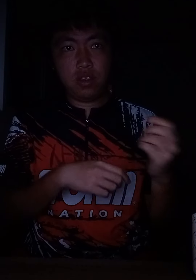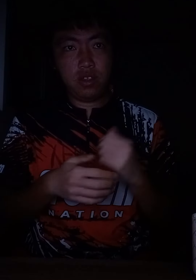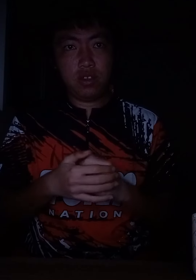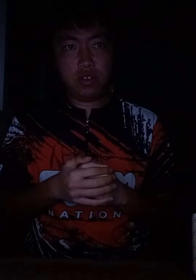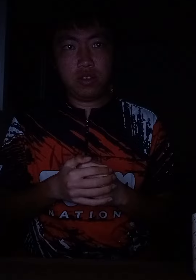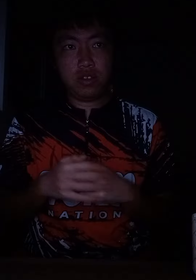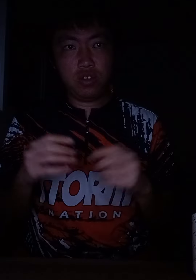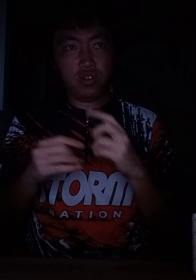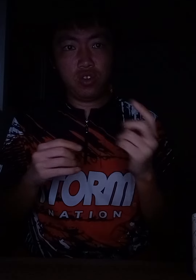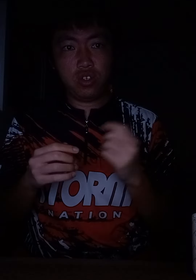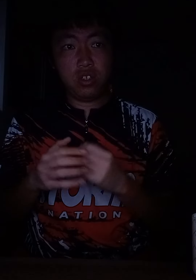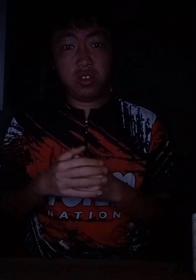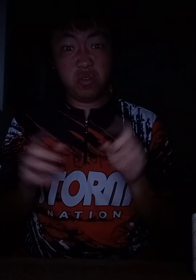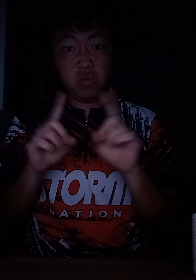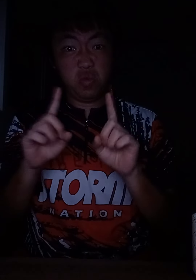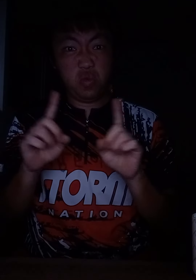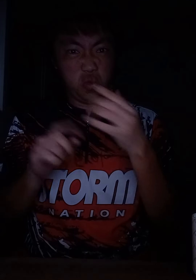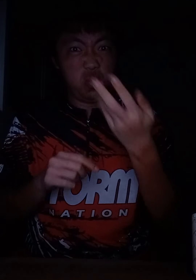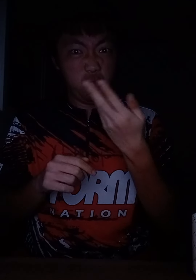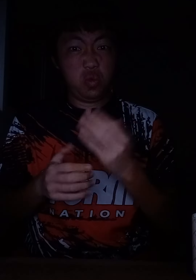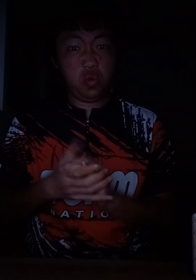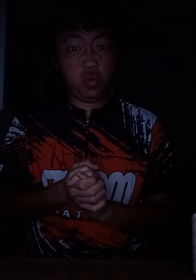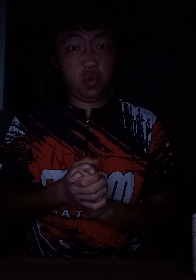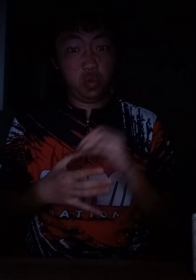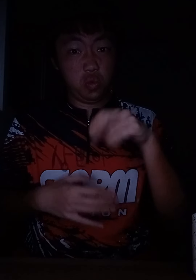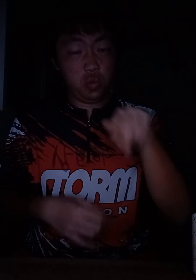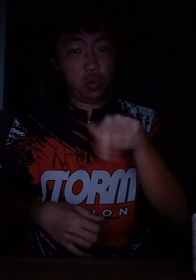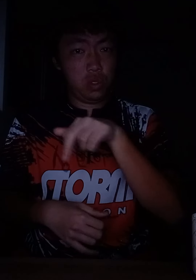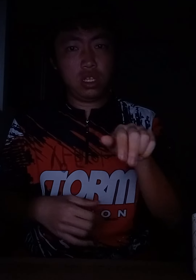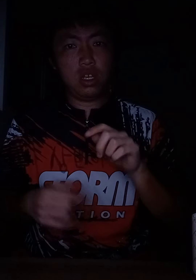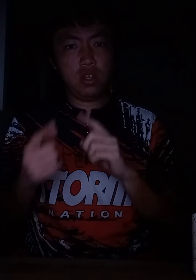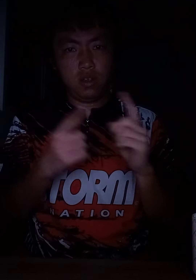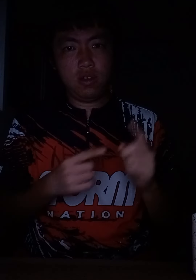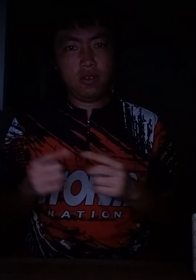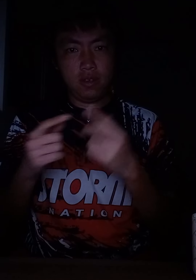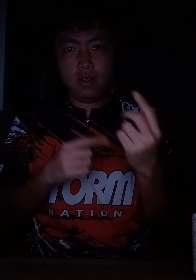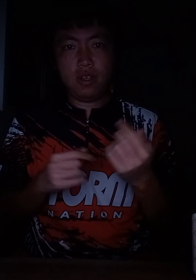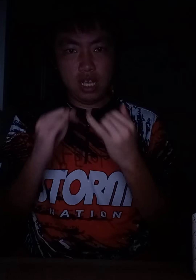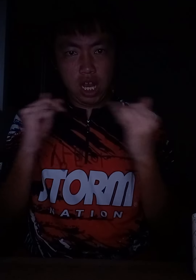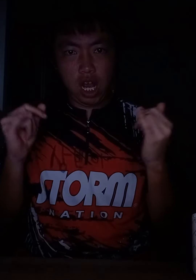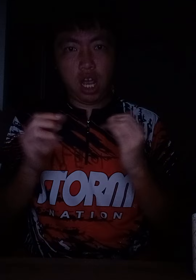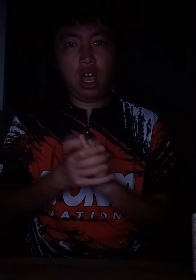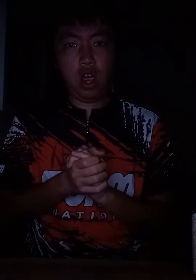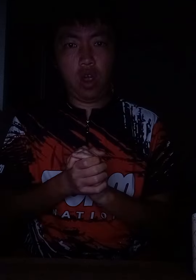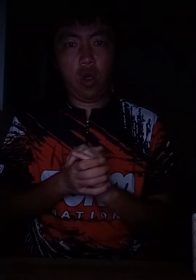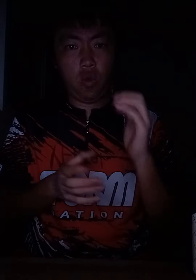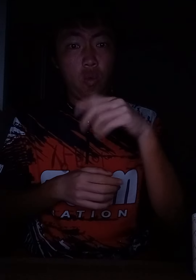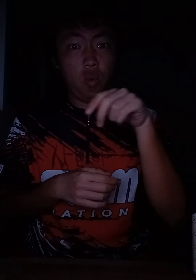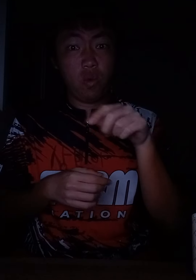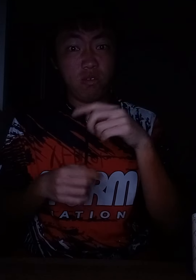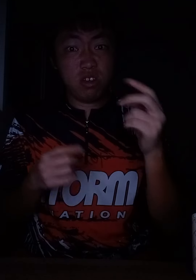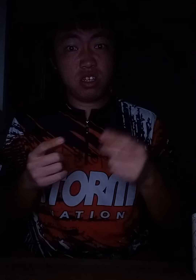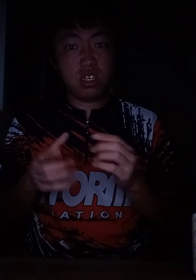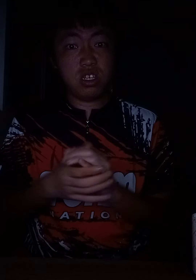남성을 그냥 두고. 이게 무슨 경우예요 또? 직원분들이 내리면서 다음 역에도 직원이 있으니까 혹시 또 소란을 피우면